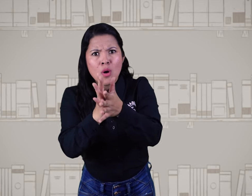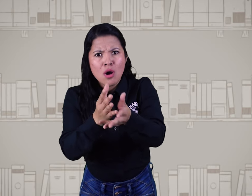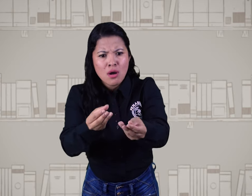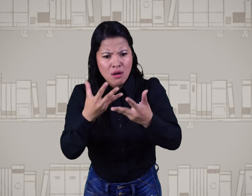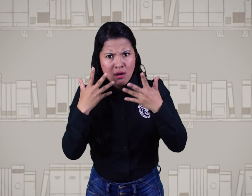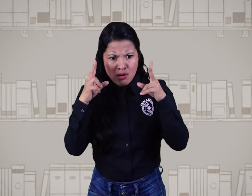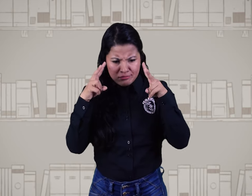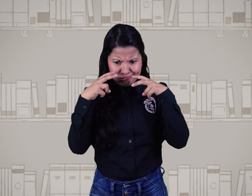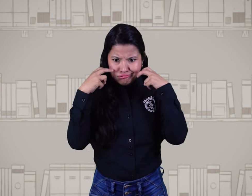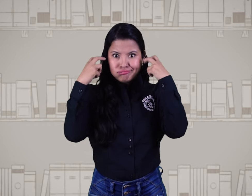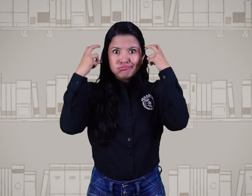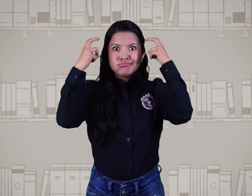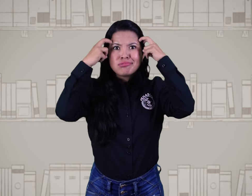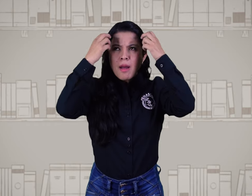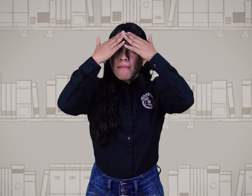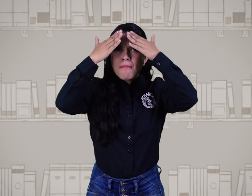al conocimiento y la información.